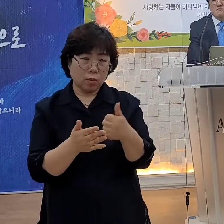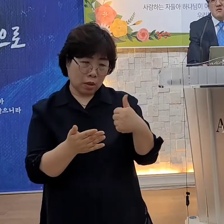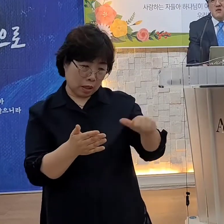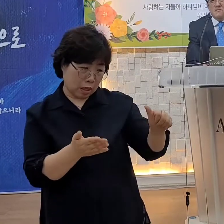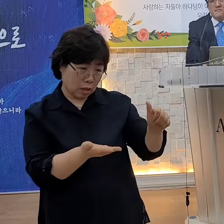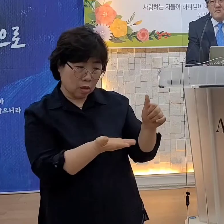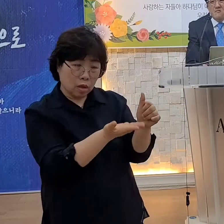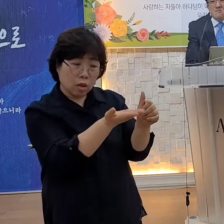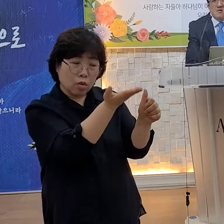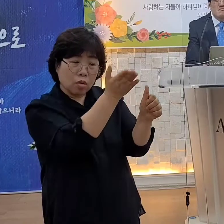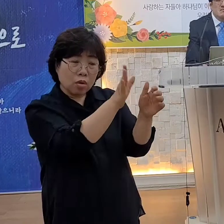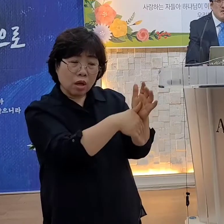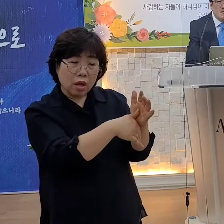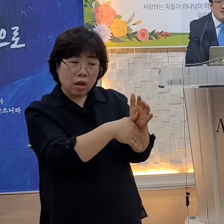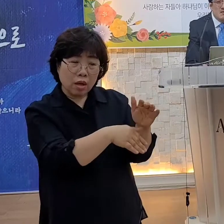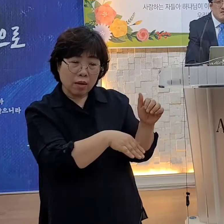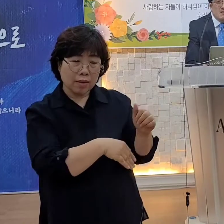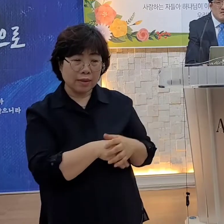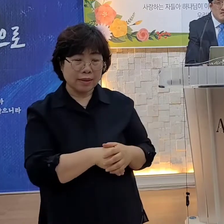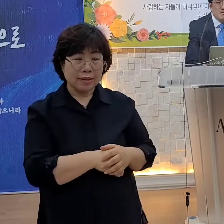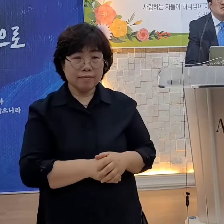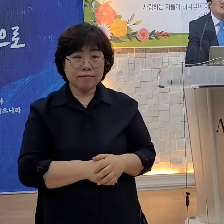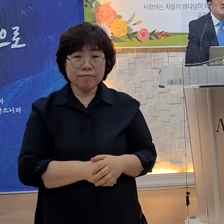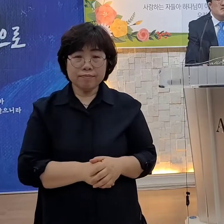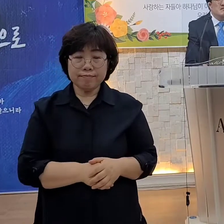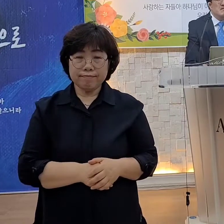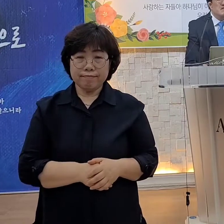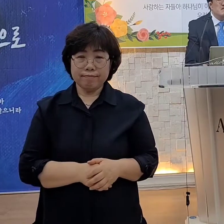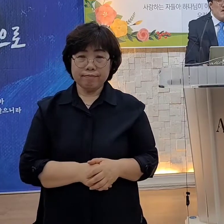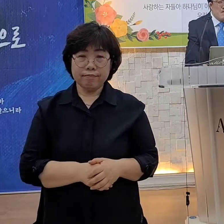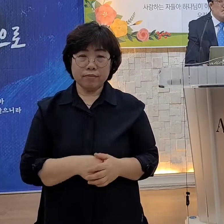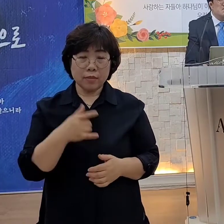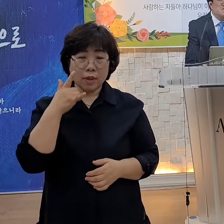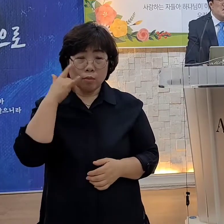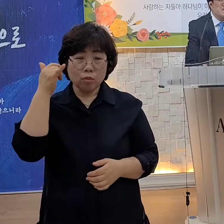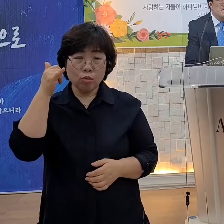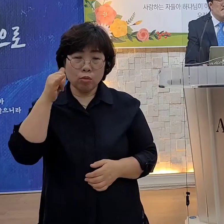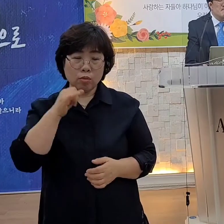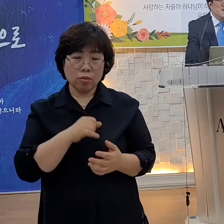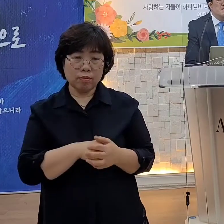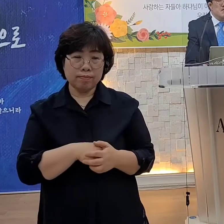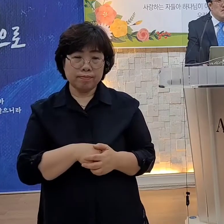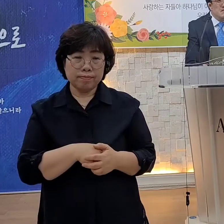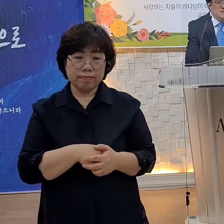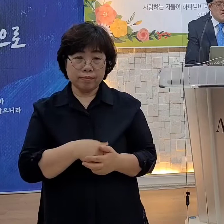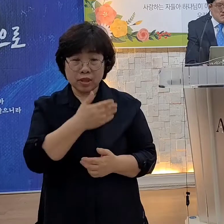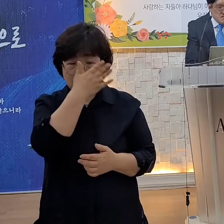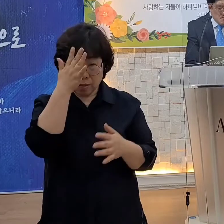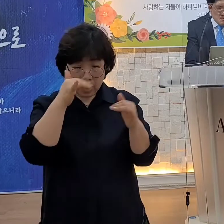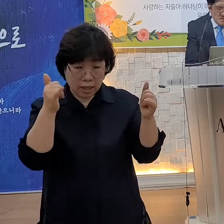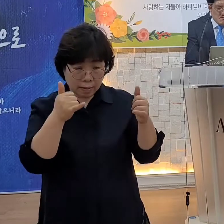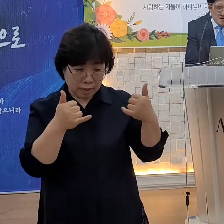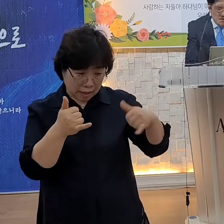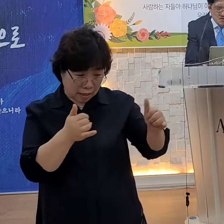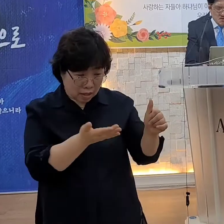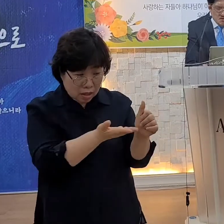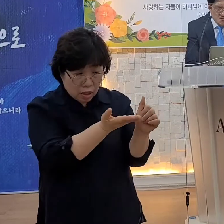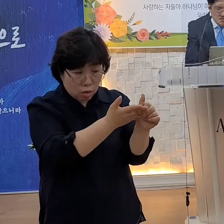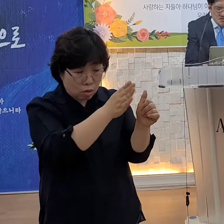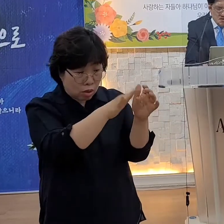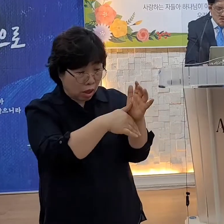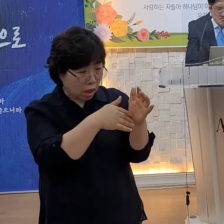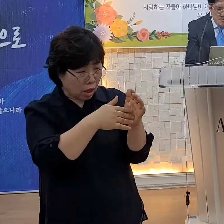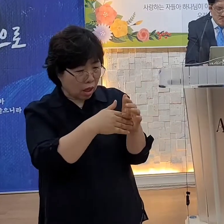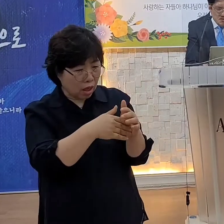그러는 줄 아십니까? 우리 여러분 이제 어르신들은 자녀를 다 키웠지만 우리 젊은 세대들은 이런 말 많이